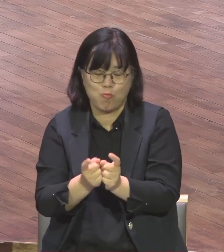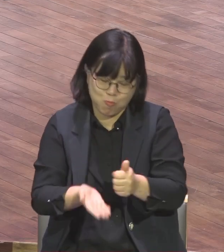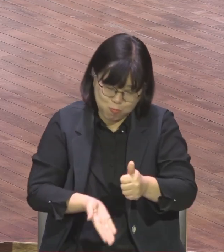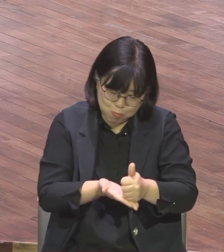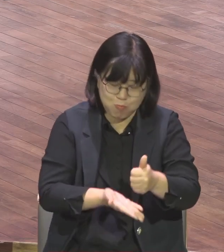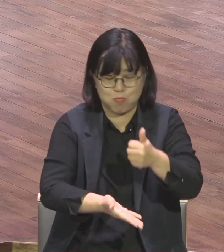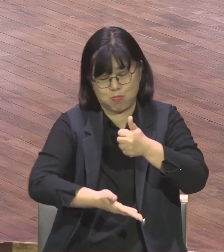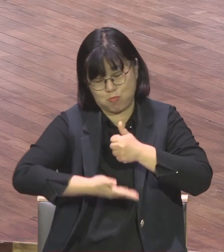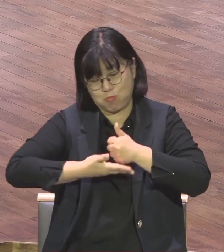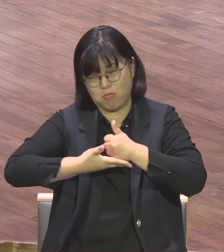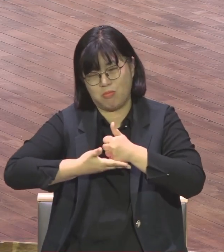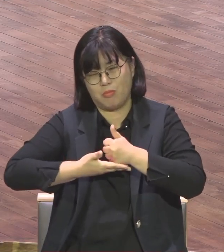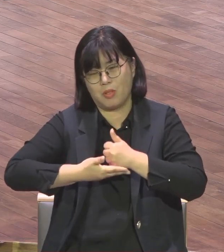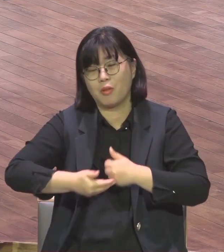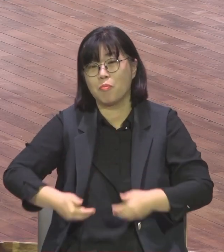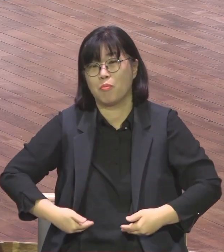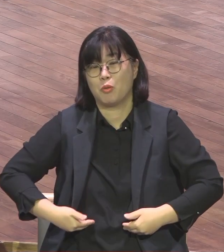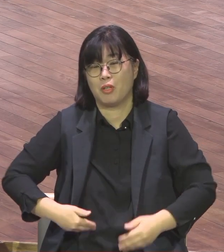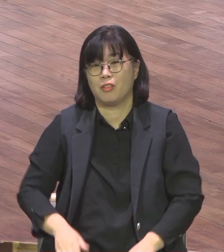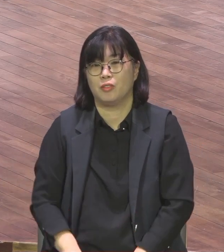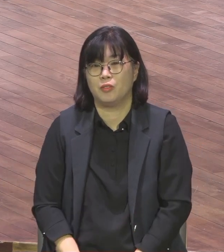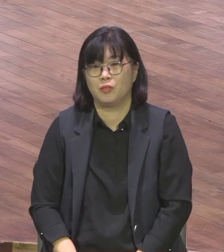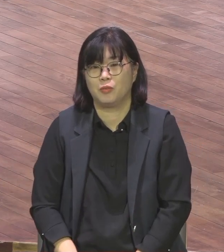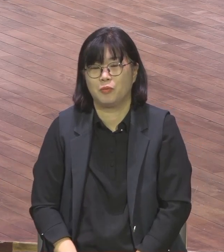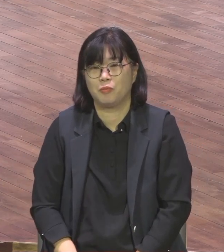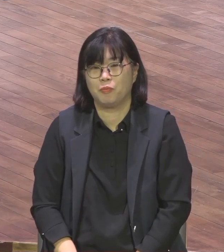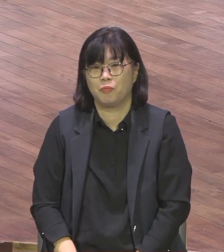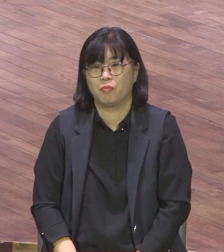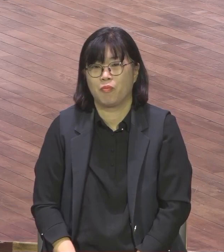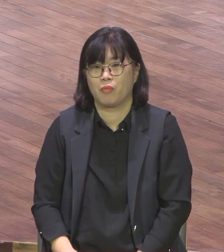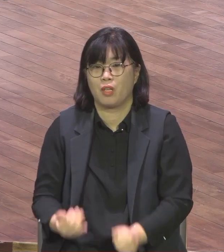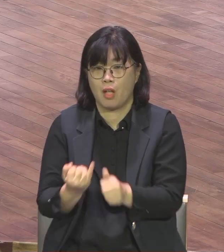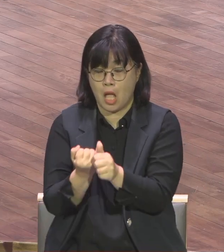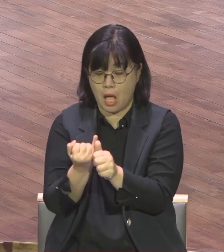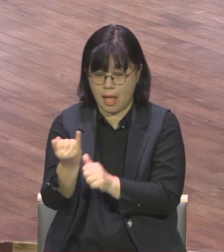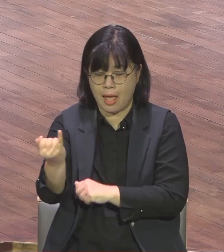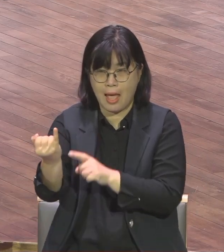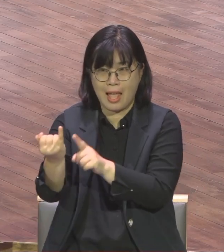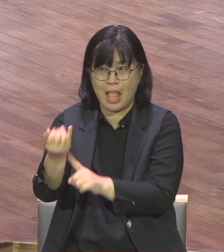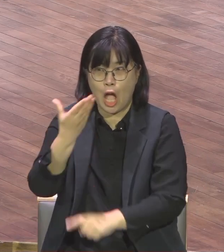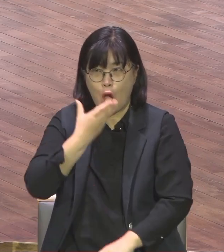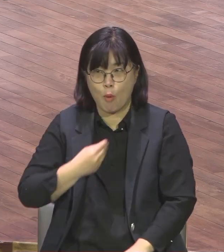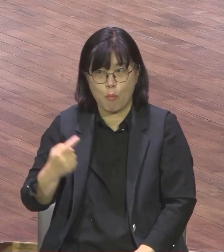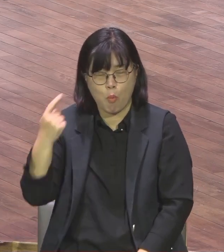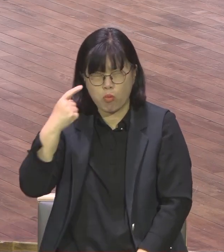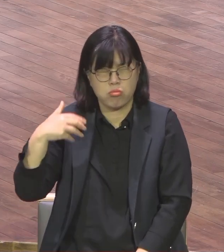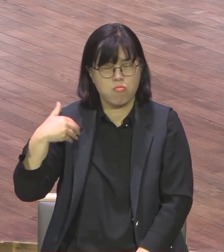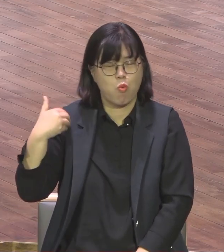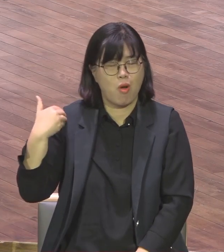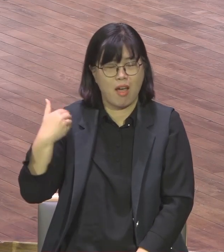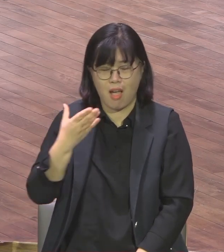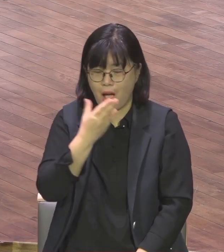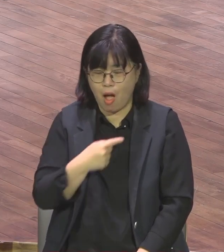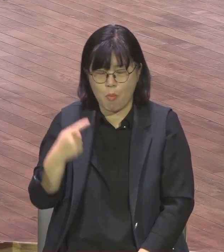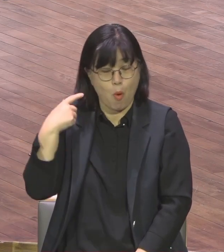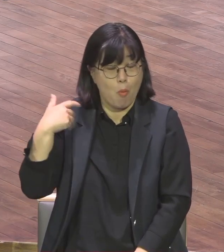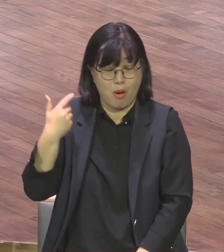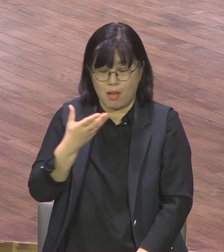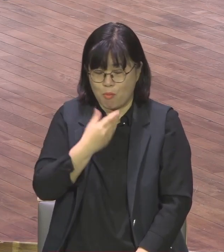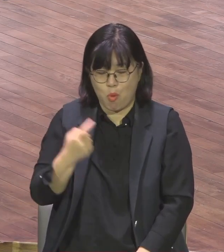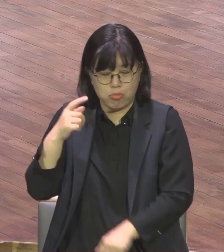현실이에요. 이 아내가 말이요 복음 체질 안 되어 있으면 엄청 피곤합니다. 복음 체질